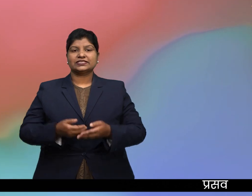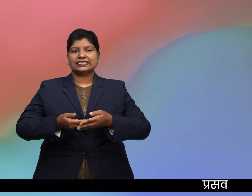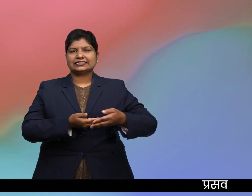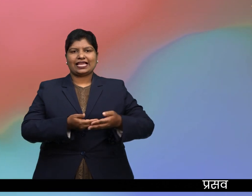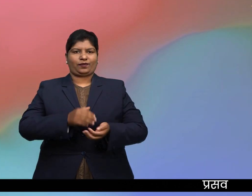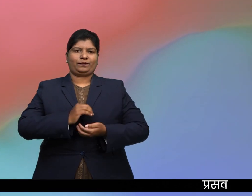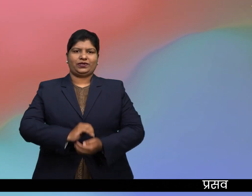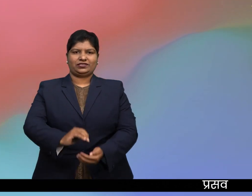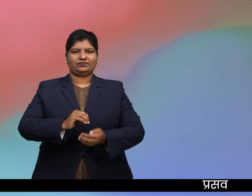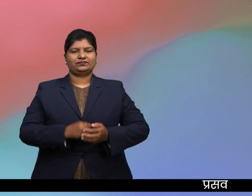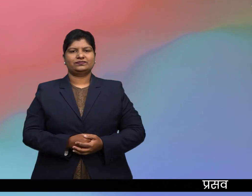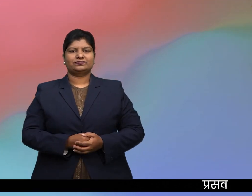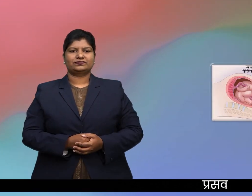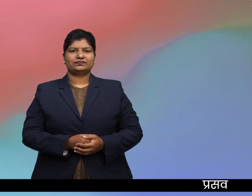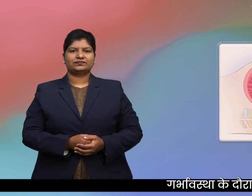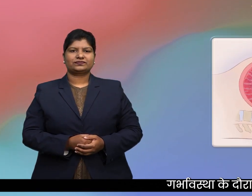प्रसव।